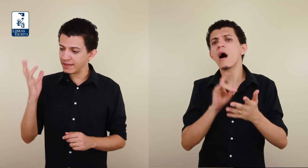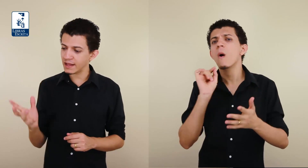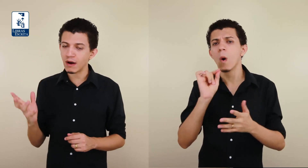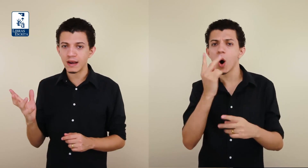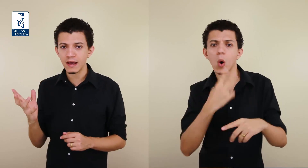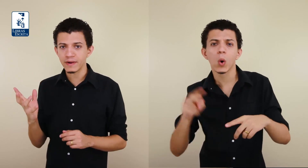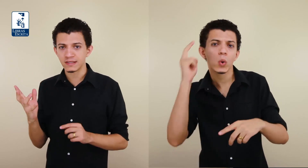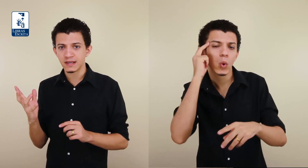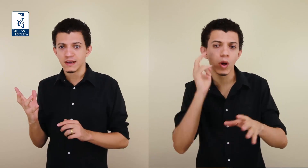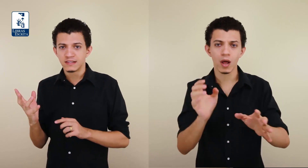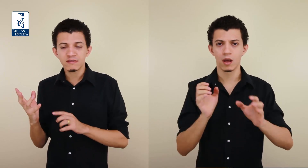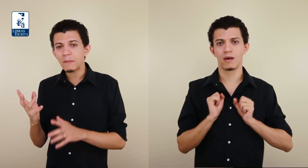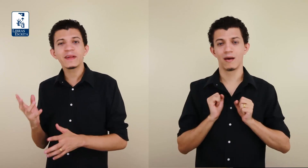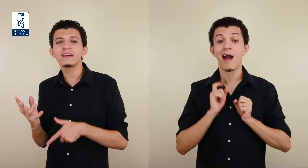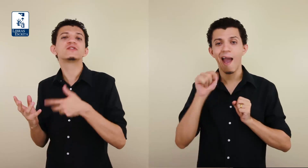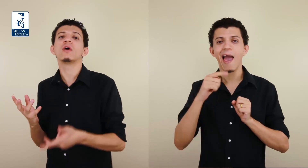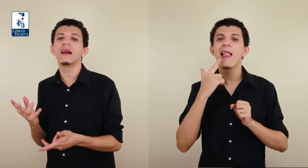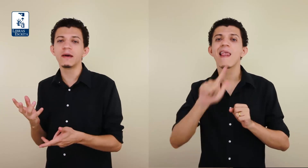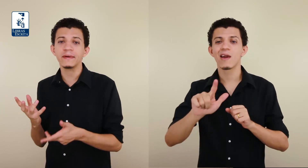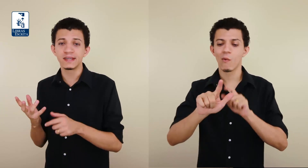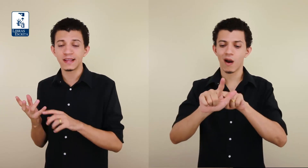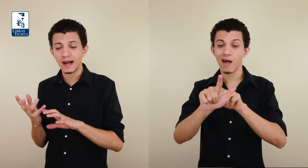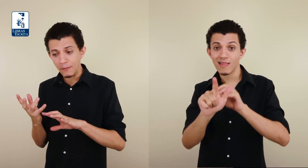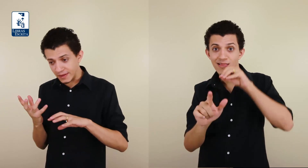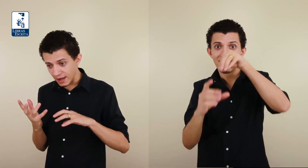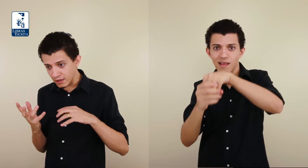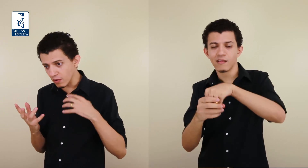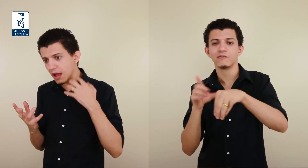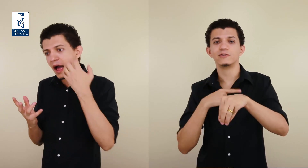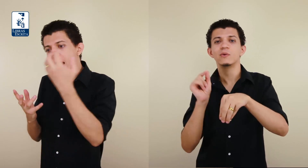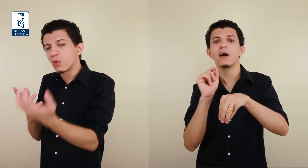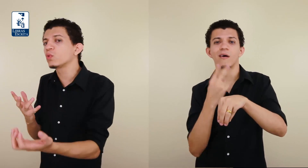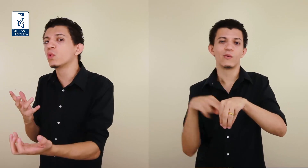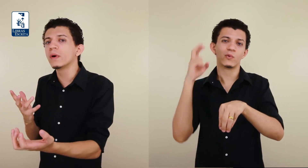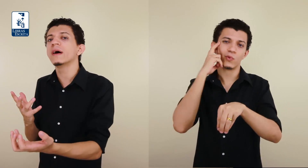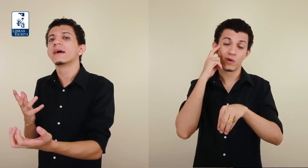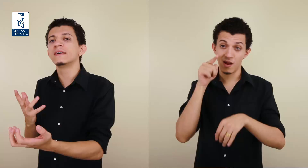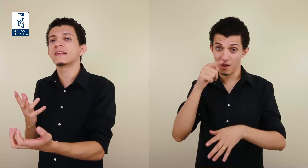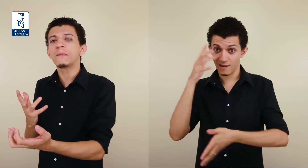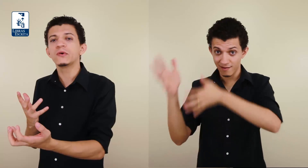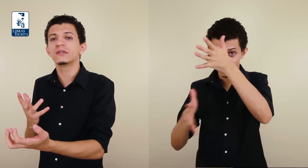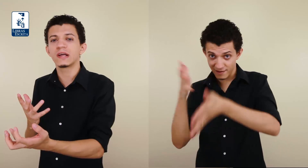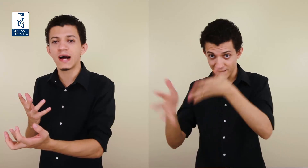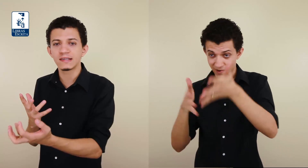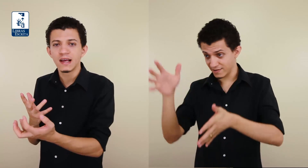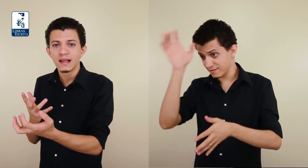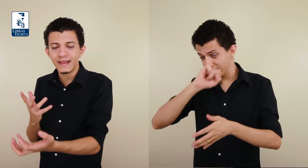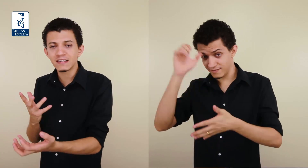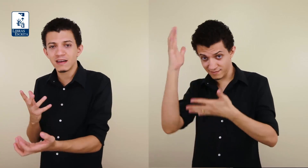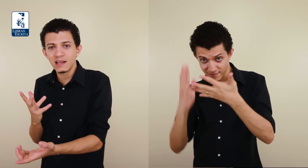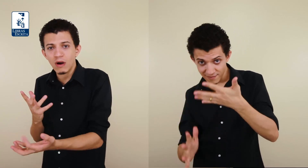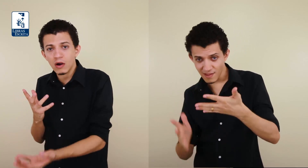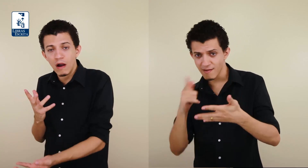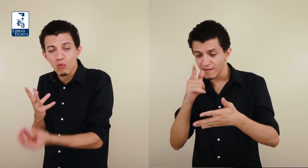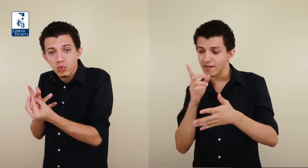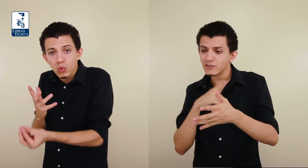aprendendo a Libras, você não está aprendendo só a Libras, você está captando a cultura que está por detrás dessa língua, a cultura